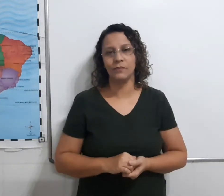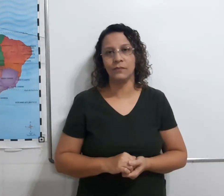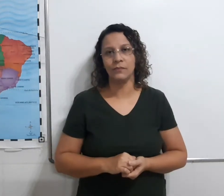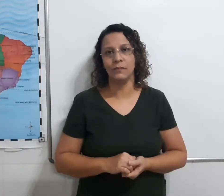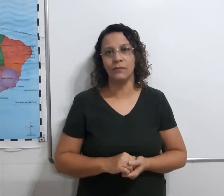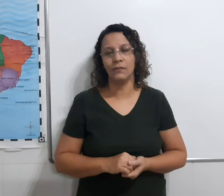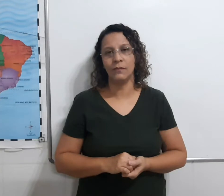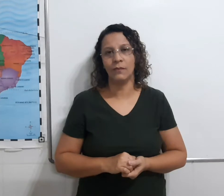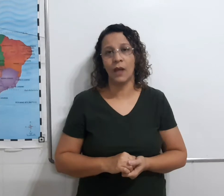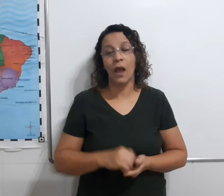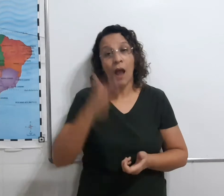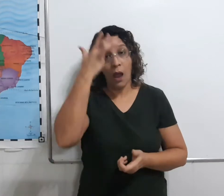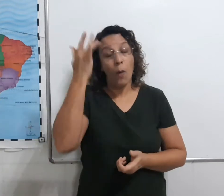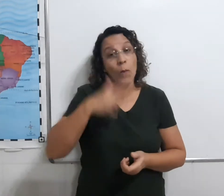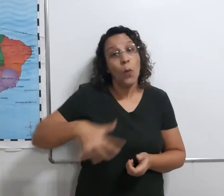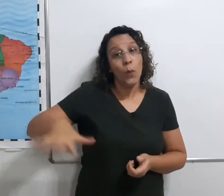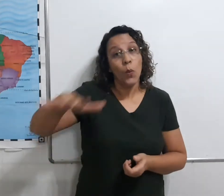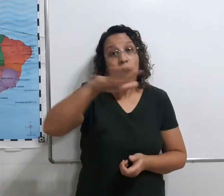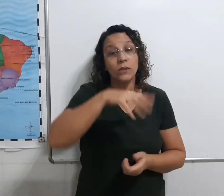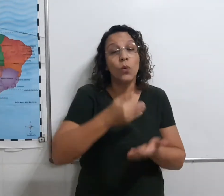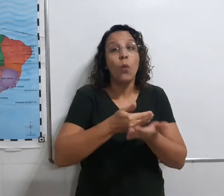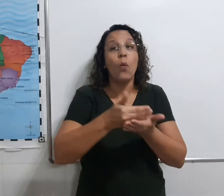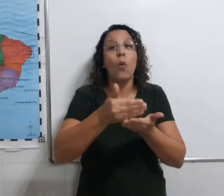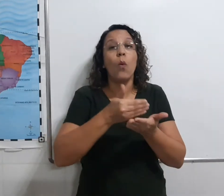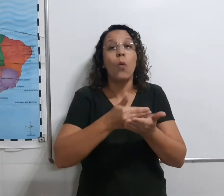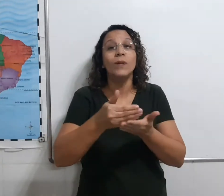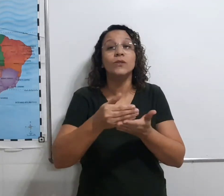A população começou a migrar.